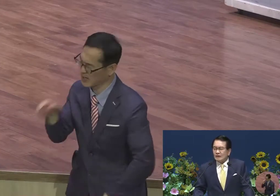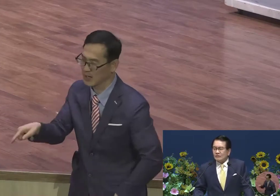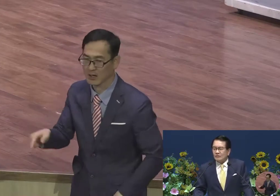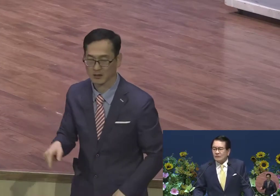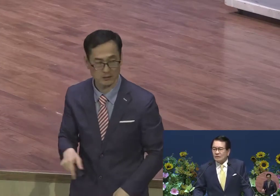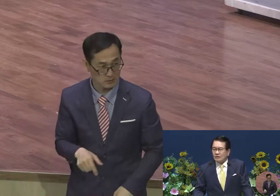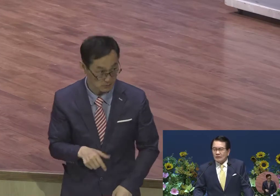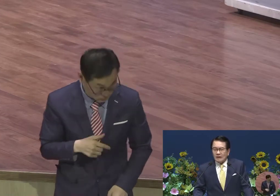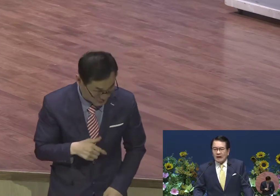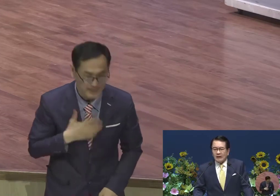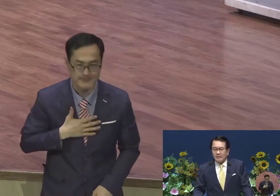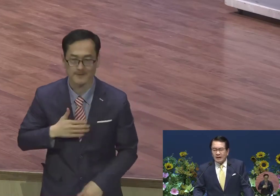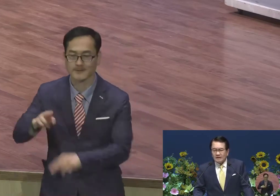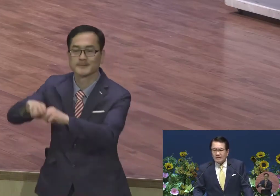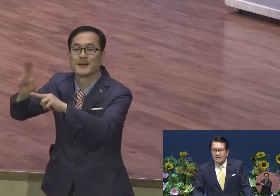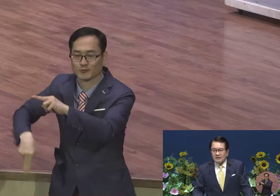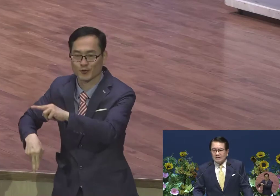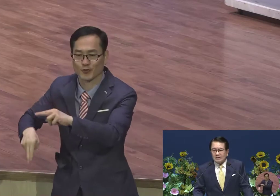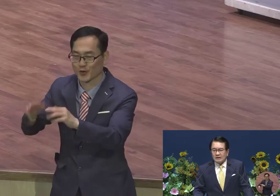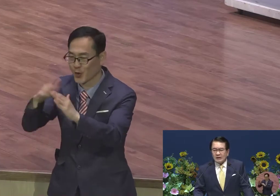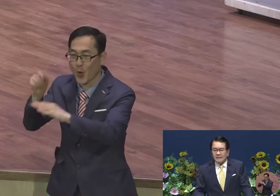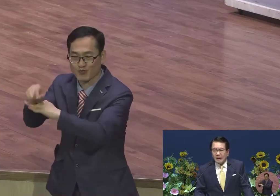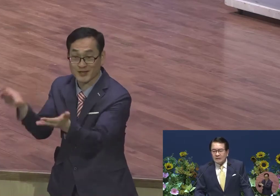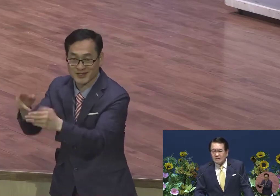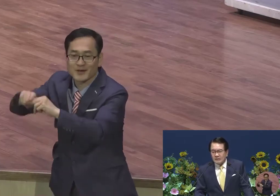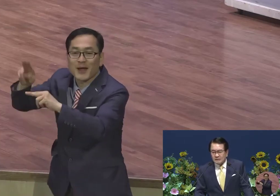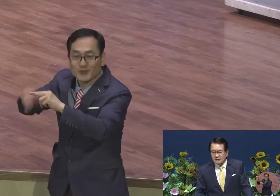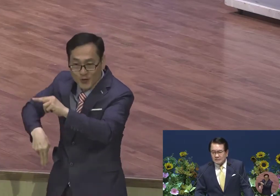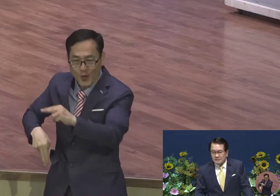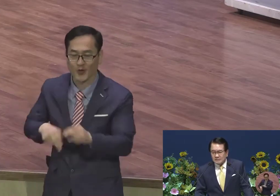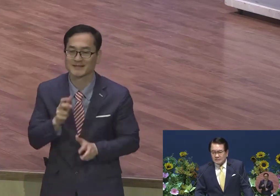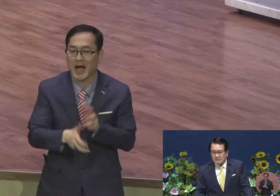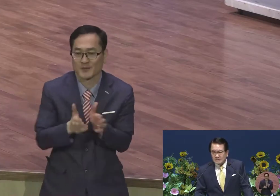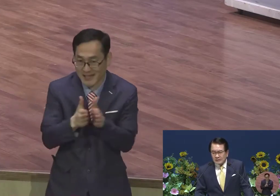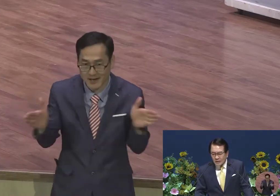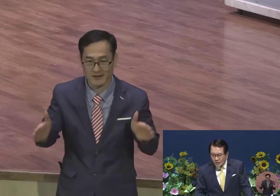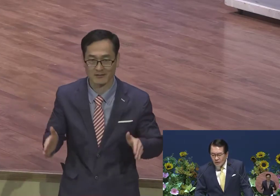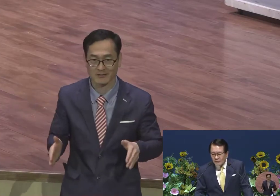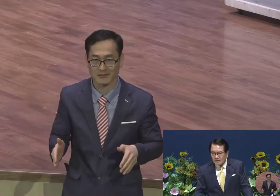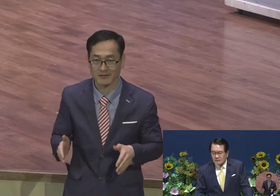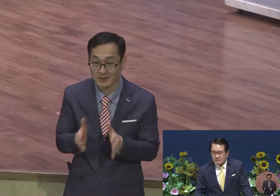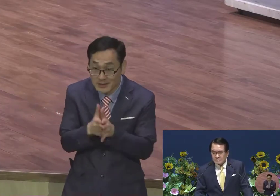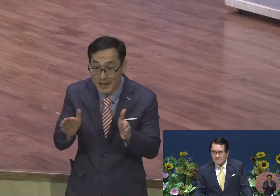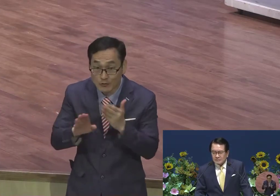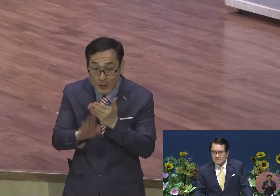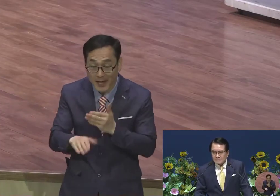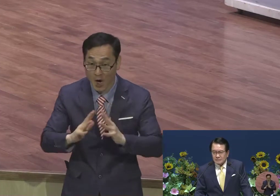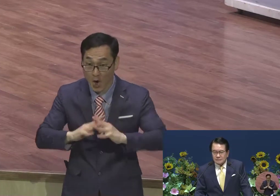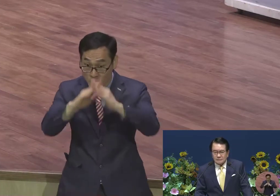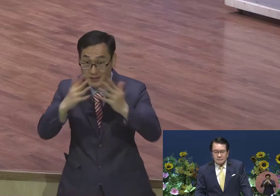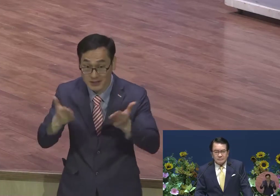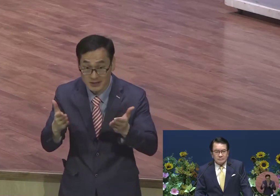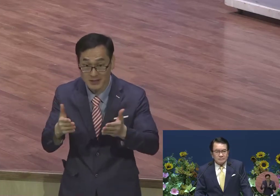부동산하고 아파트를 지었는데 대박을 터뜨렸어요 떼돈을 벌었어요